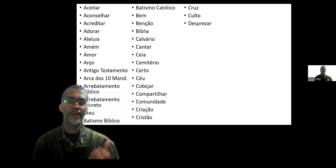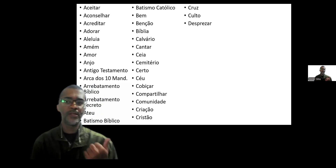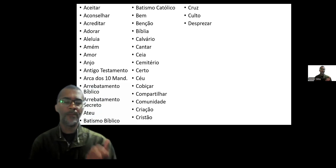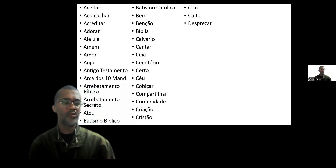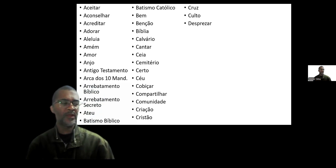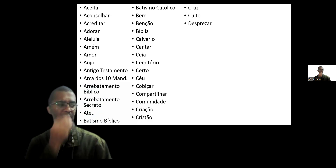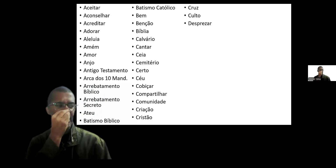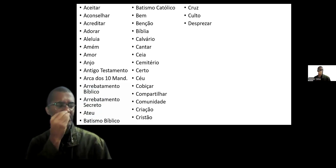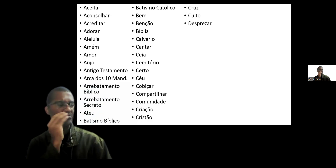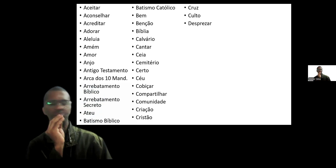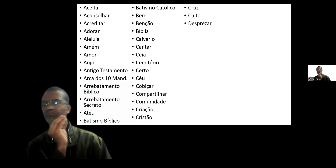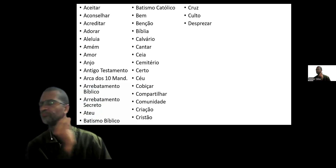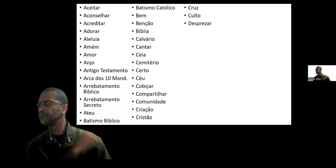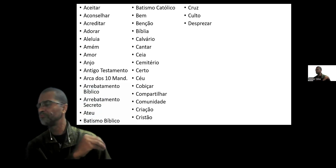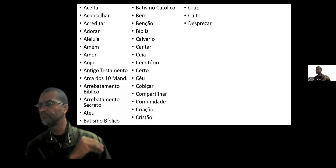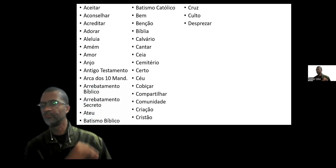Então, estou desprezando uma pessoa que está aqui,